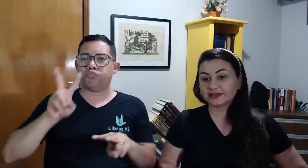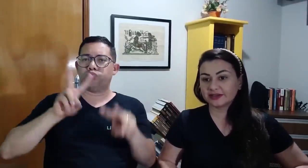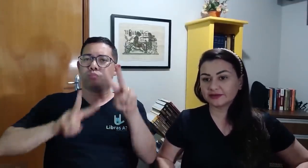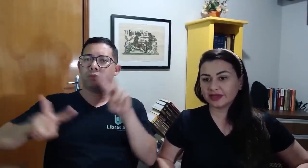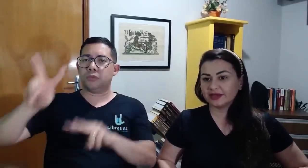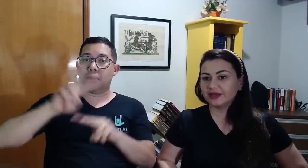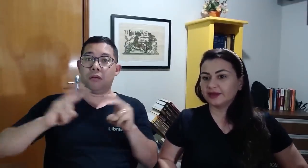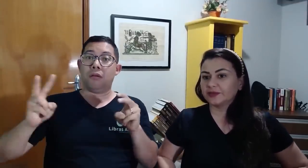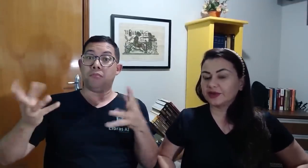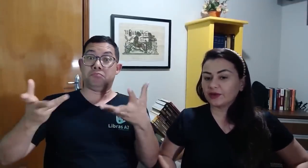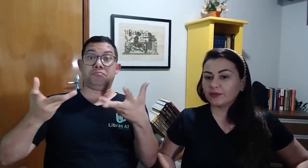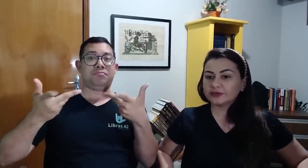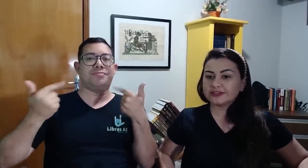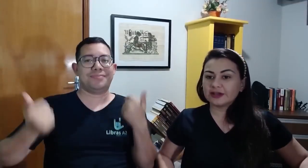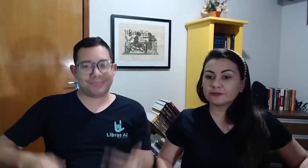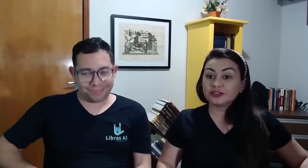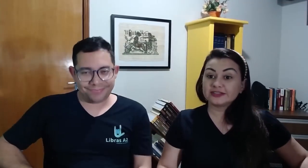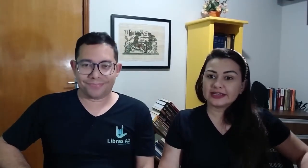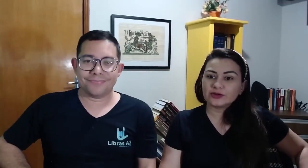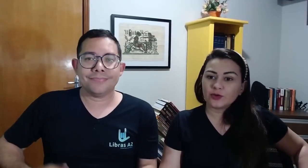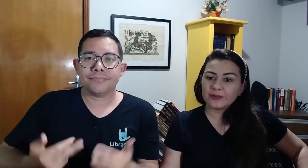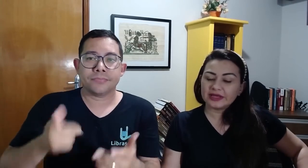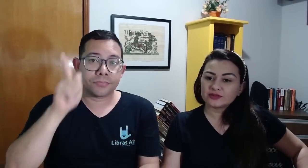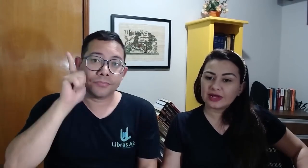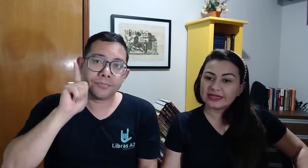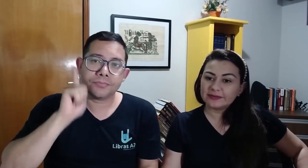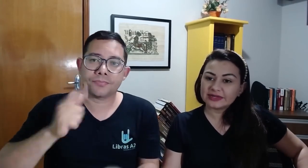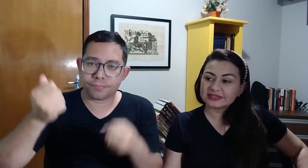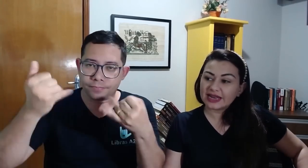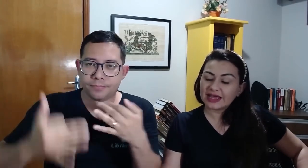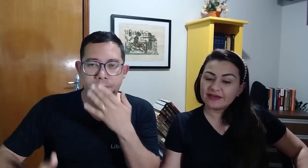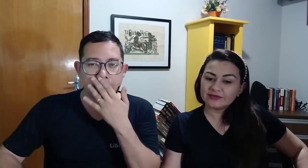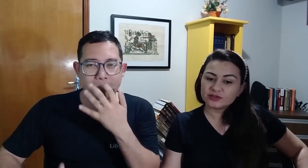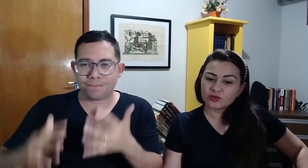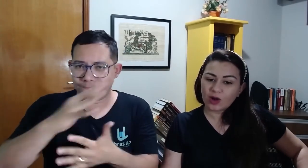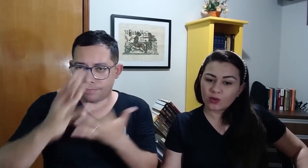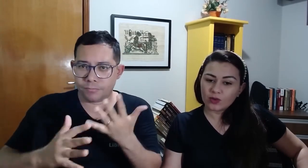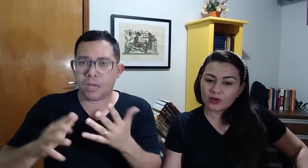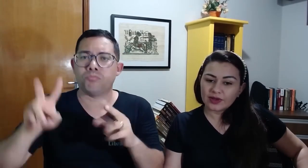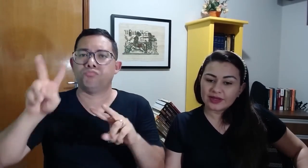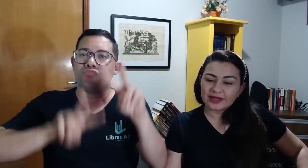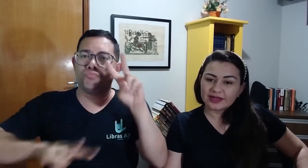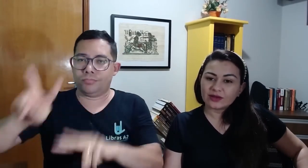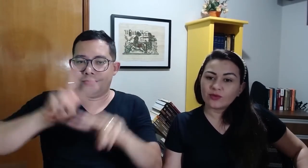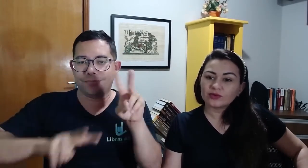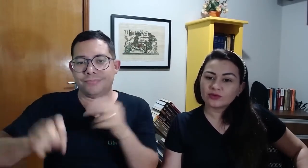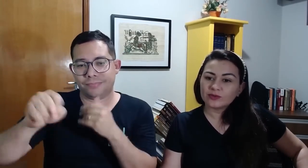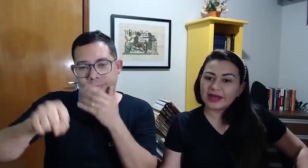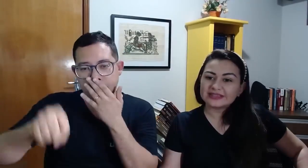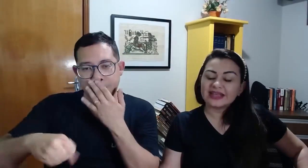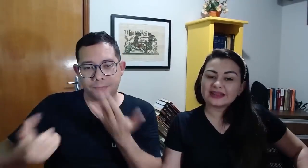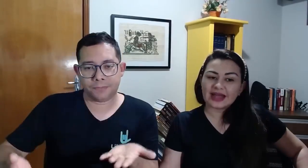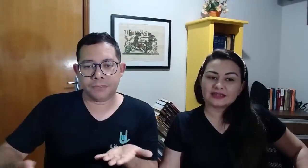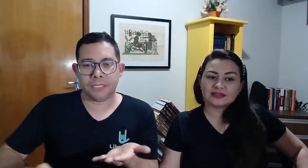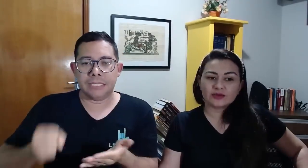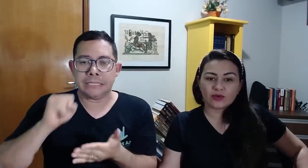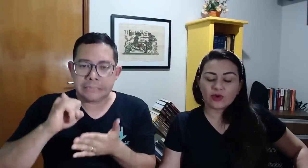interpretação, né? Porque, como o Gesiel disse aqui no começo, a Libras, ela é visual. Então, quanto mais detalhes eu coloco, eu